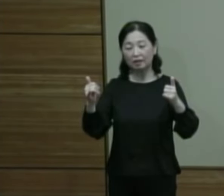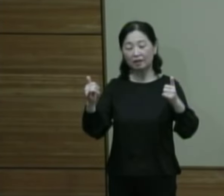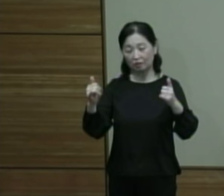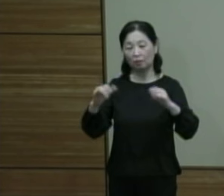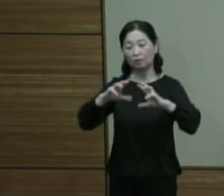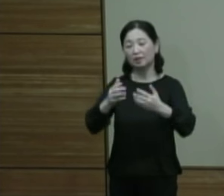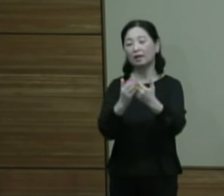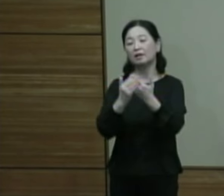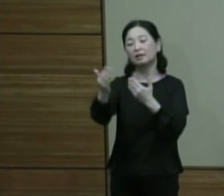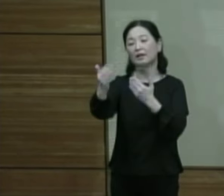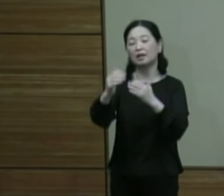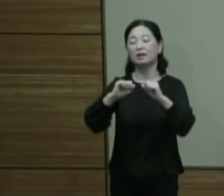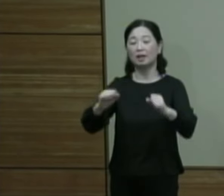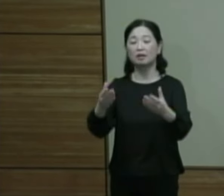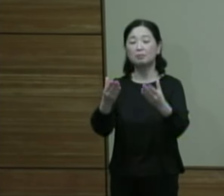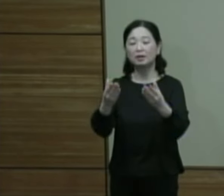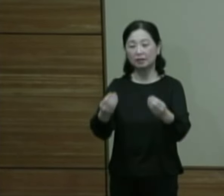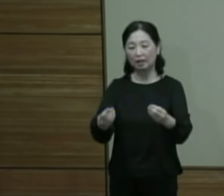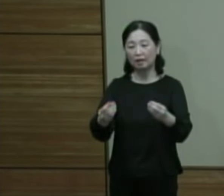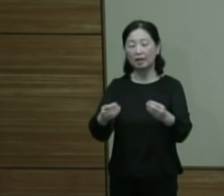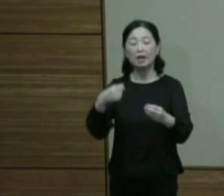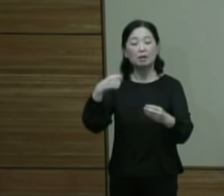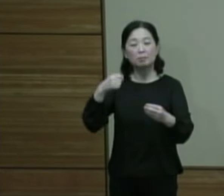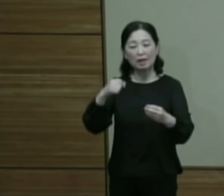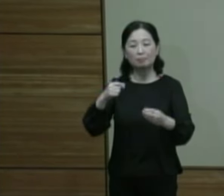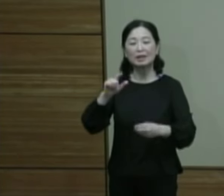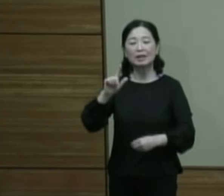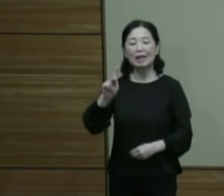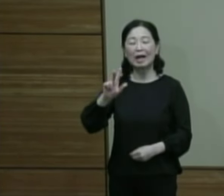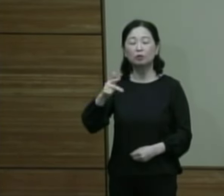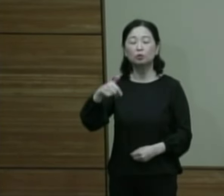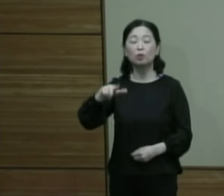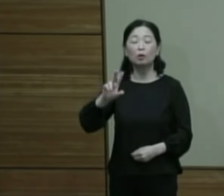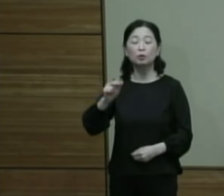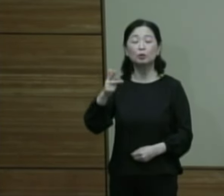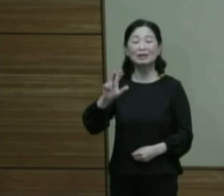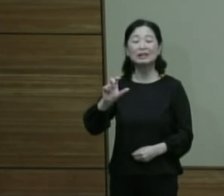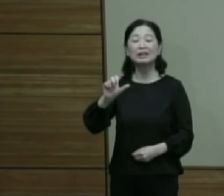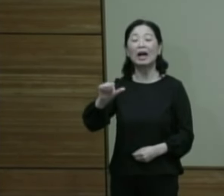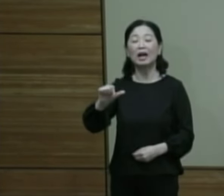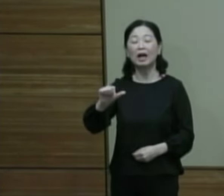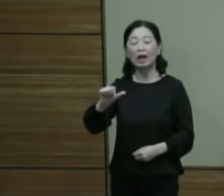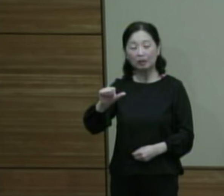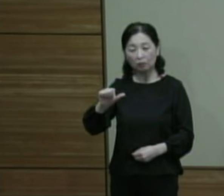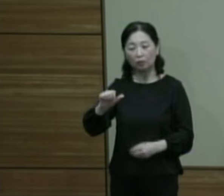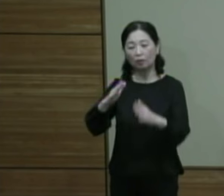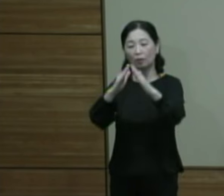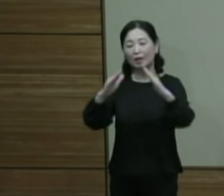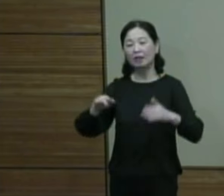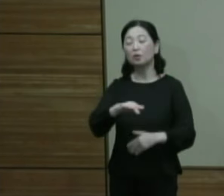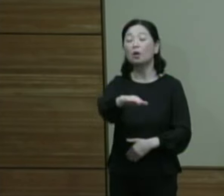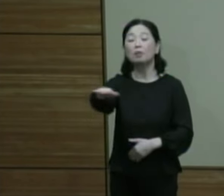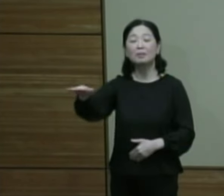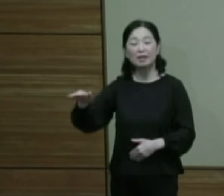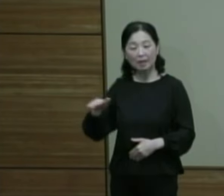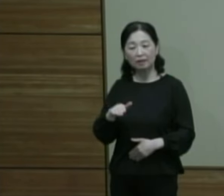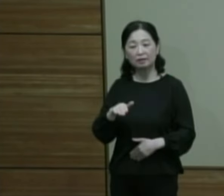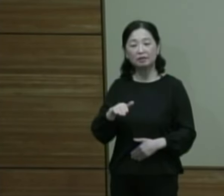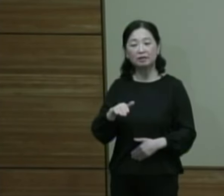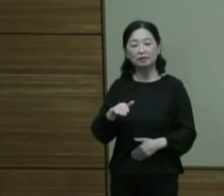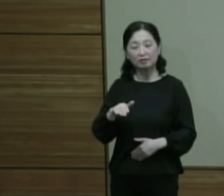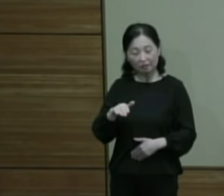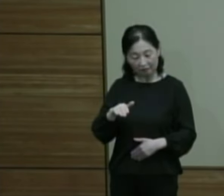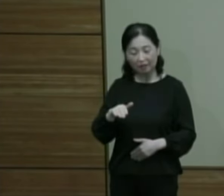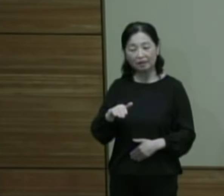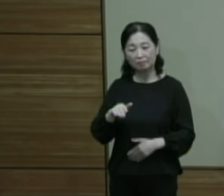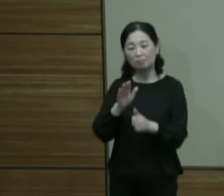たが、南カリフォルニアの和歌山県人会の皆さんに、当礼と申し上げますか、お返しに訪問をさせ